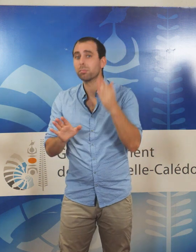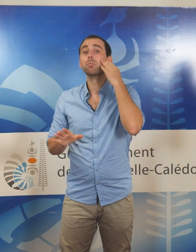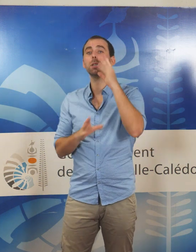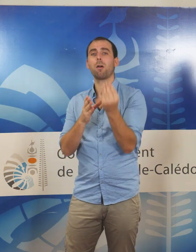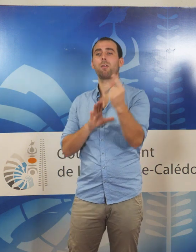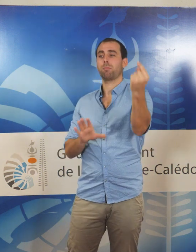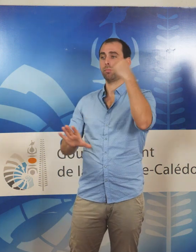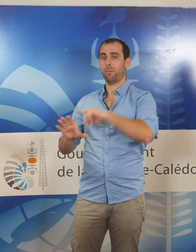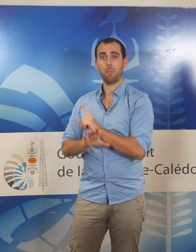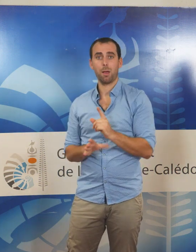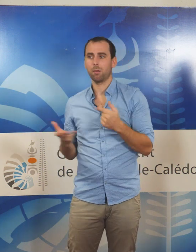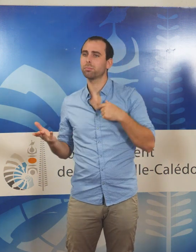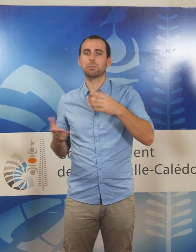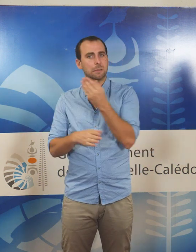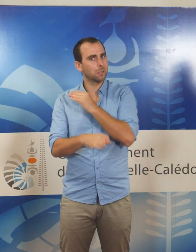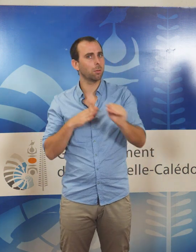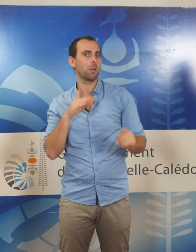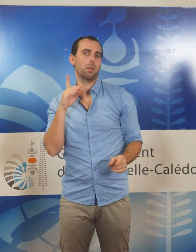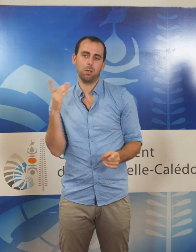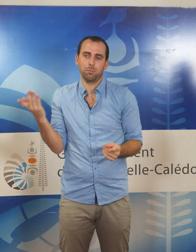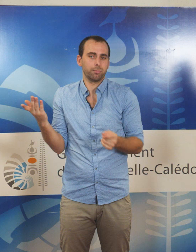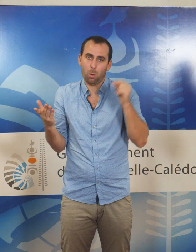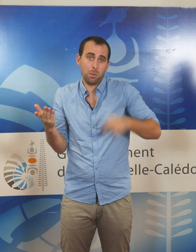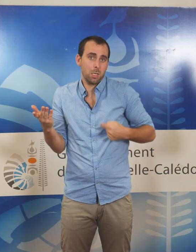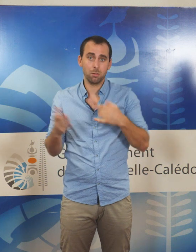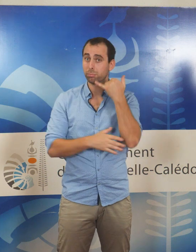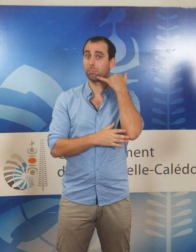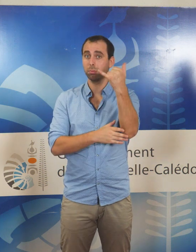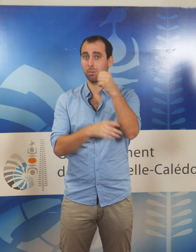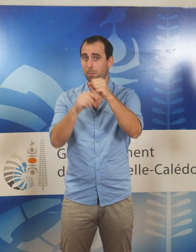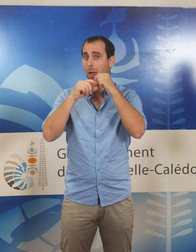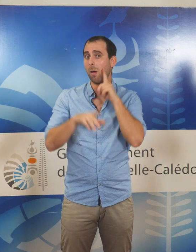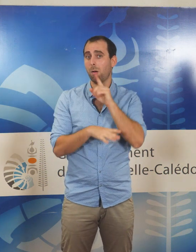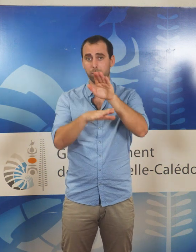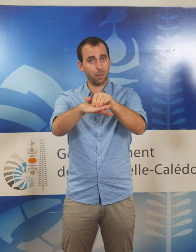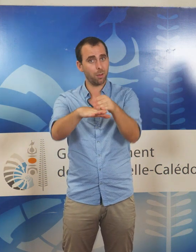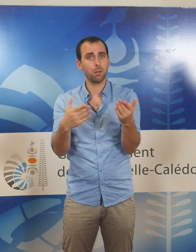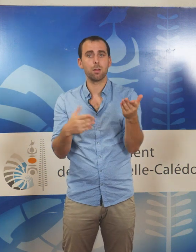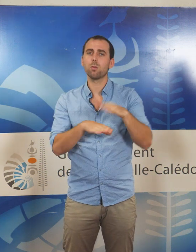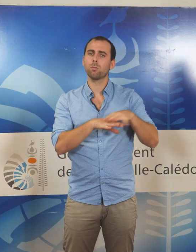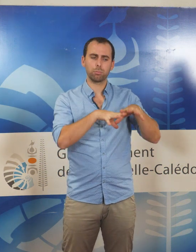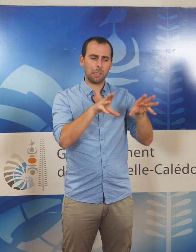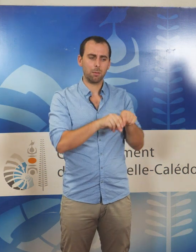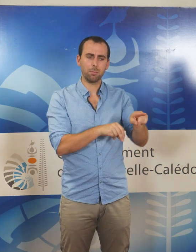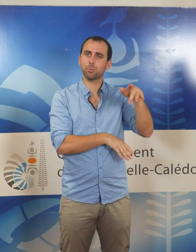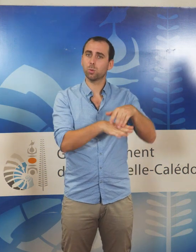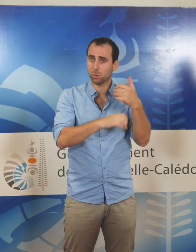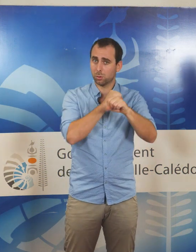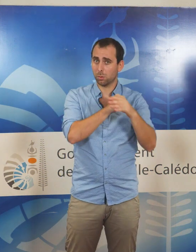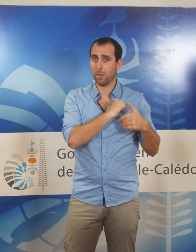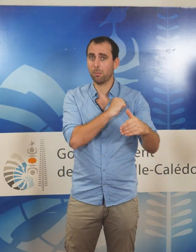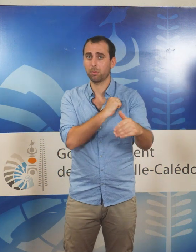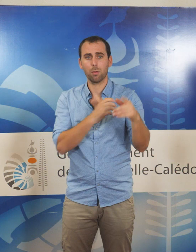par sécurité, nous appelons les parents et nous voulons savoir également ce qui a été fait par nos équipes cette semaine. Pourquoi l'enfant ne vient pas ? Est-ce qu'il y a une crainte